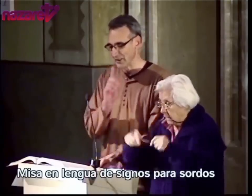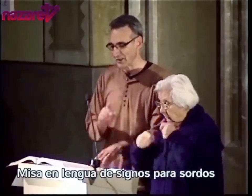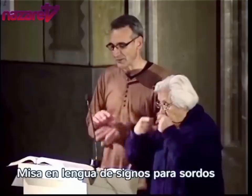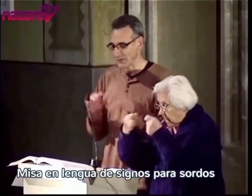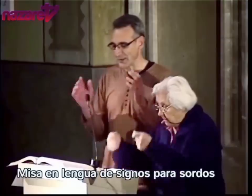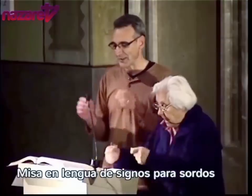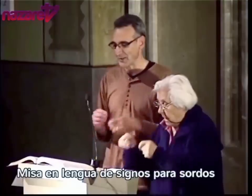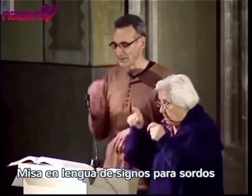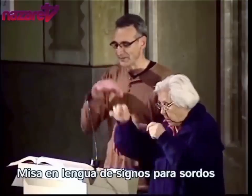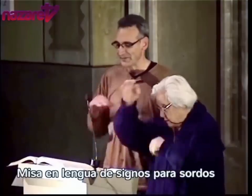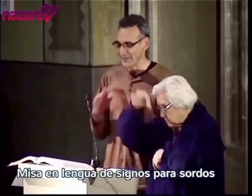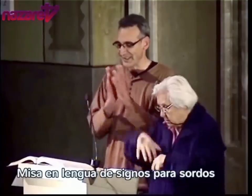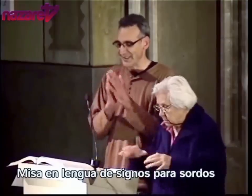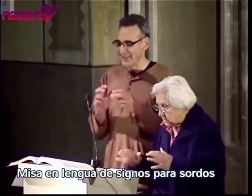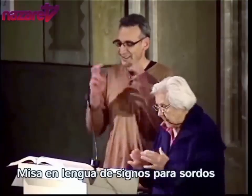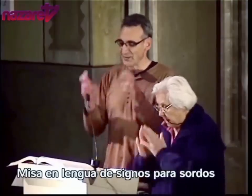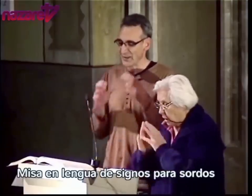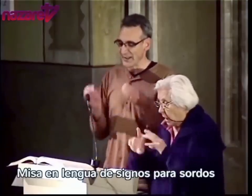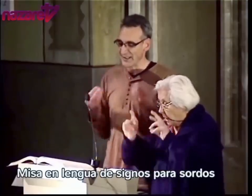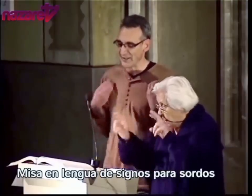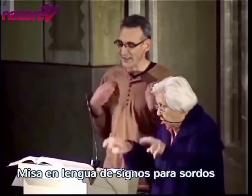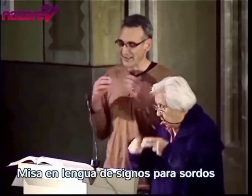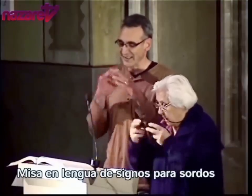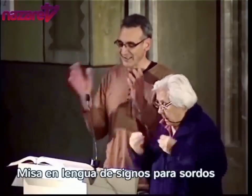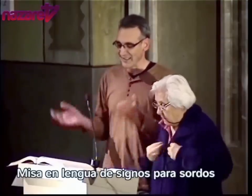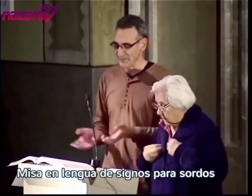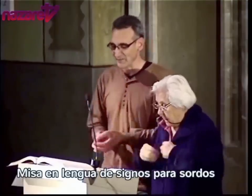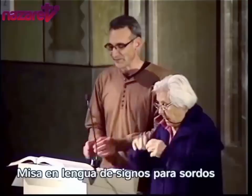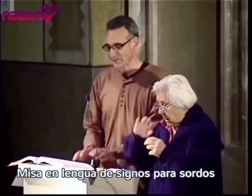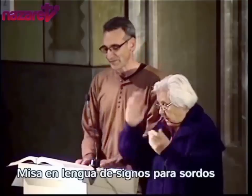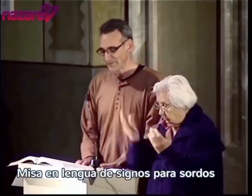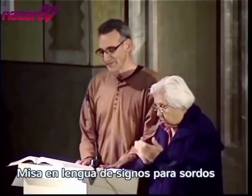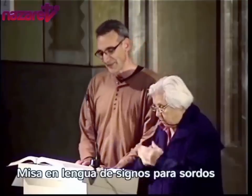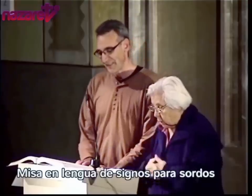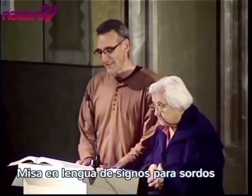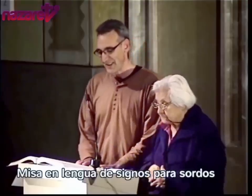Ya, Señor, tu Espíritu, y renueva la faz de la tierra.